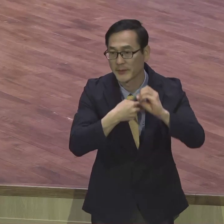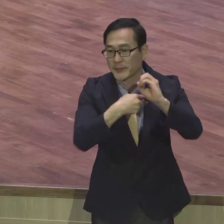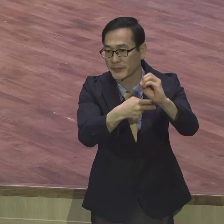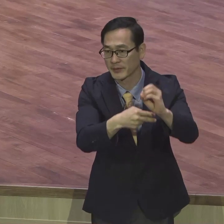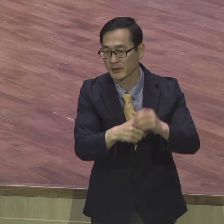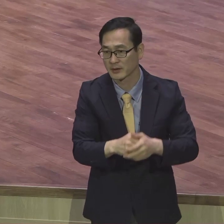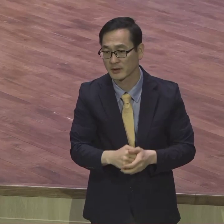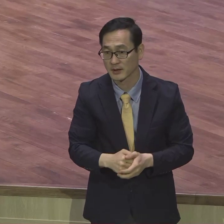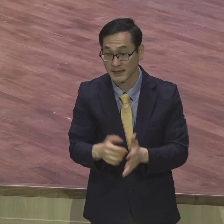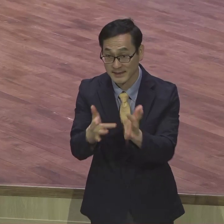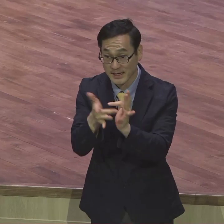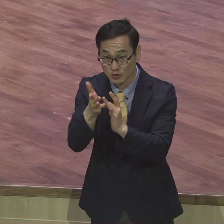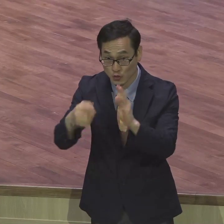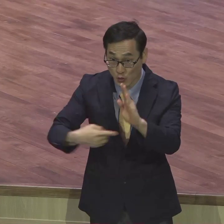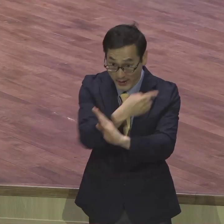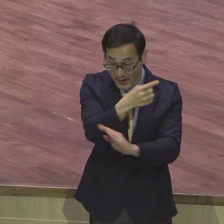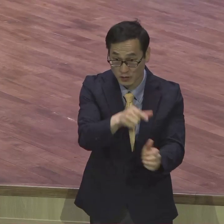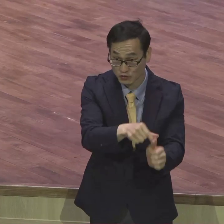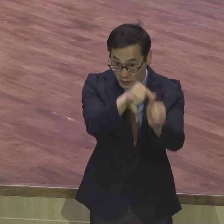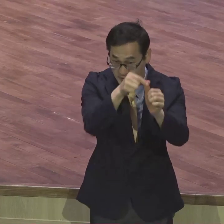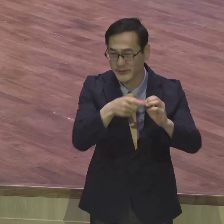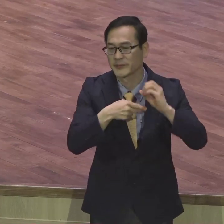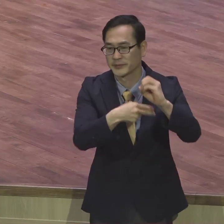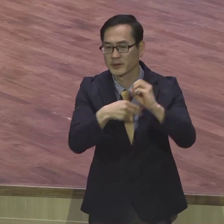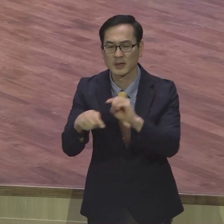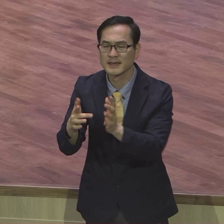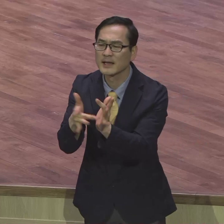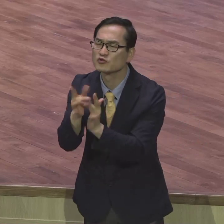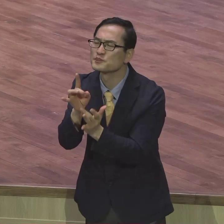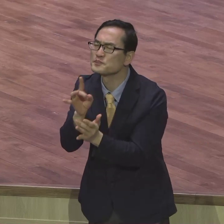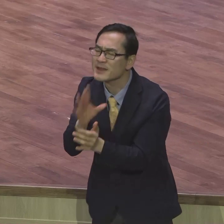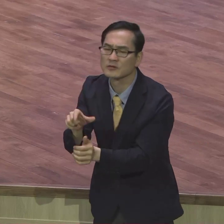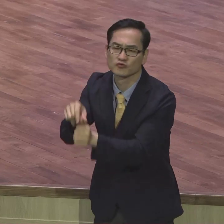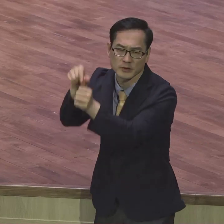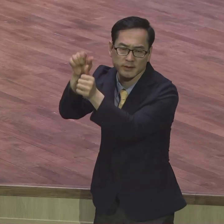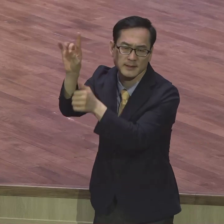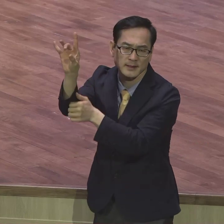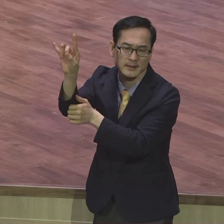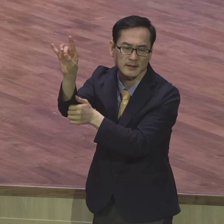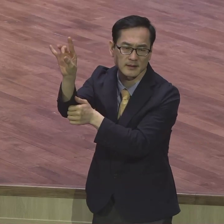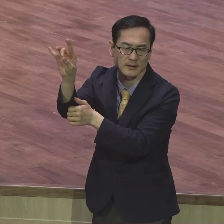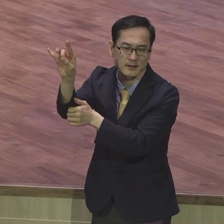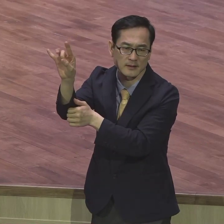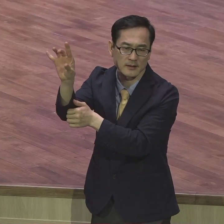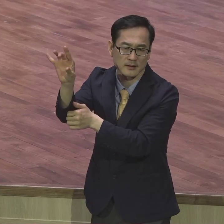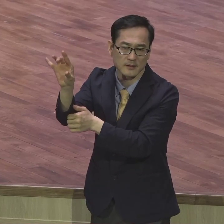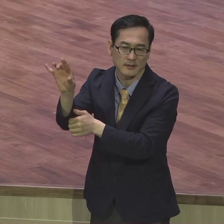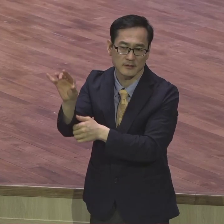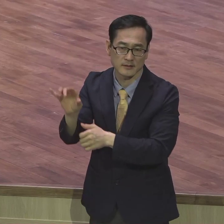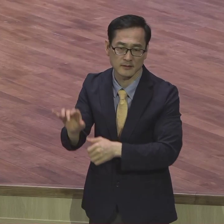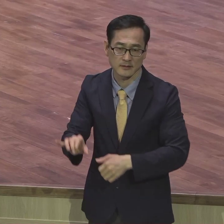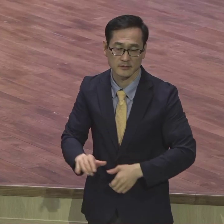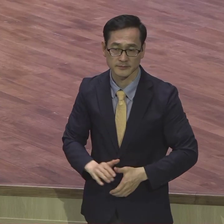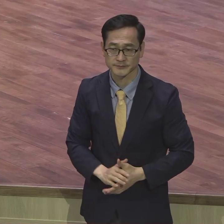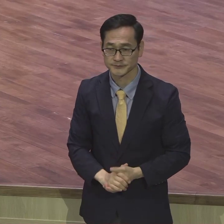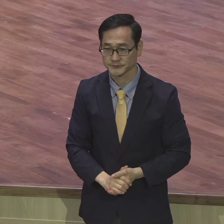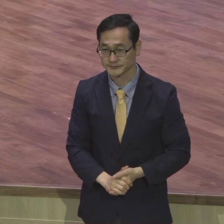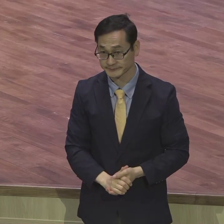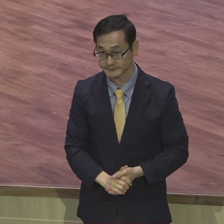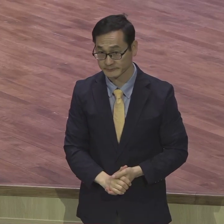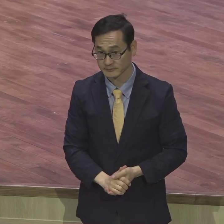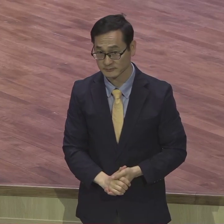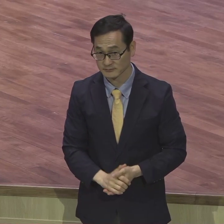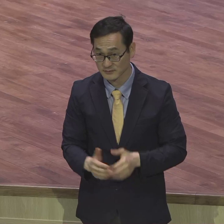예수만 구원 있습니다. 예수를 믿어야만 구원받습니다. 누가 뭐라 그래도 여러분이